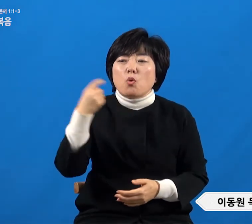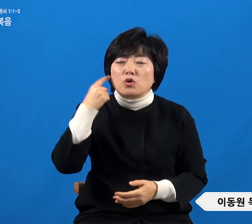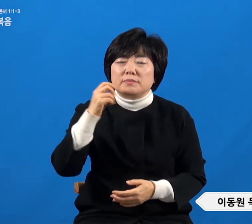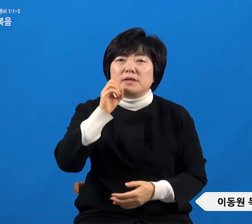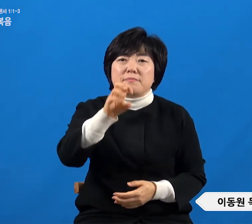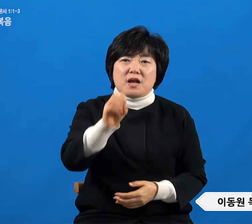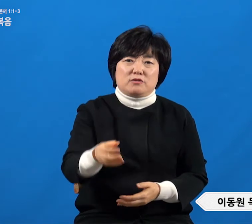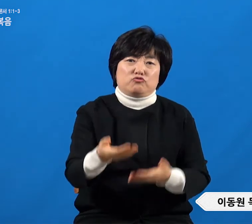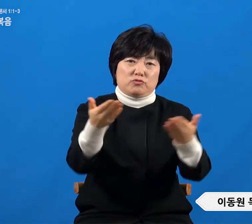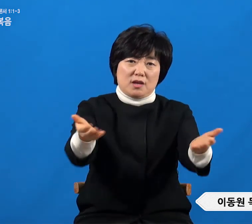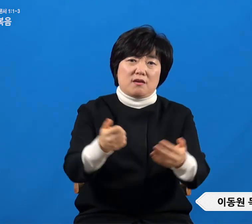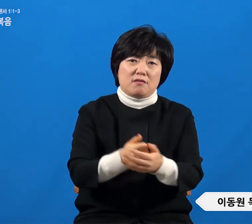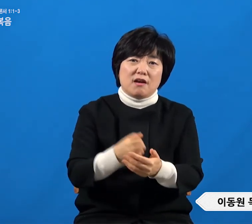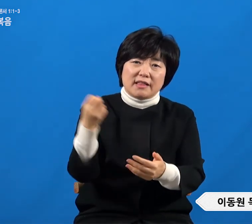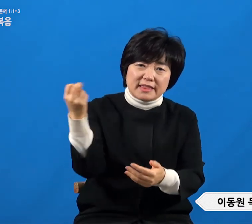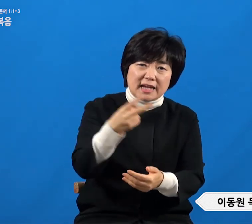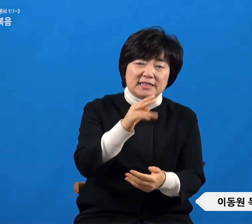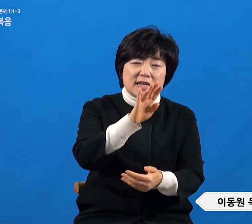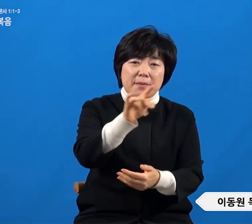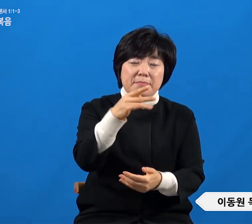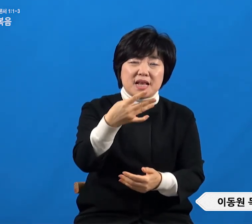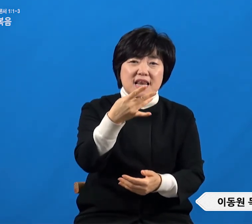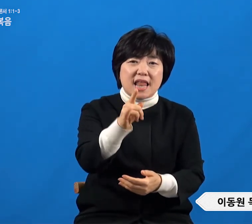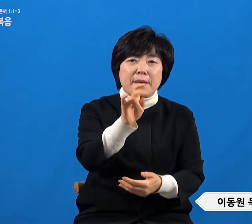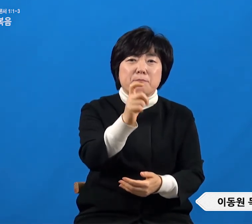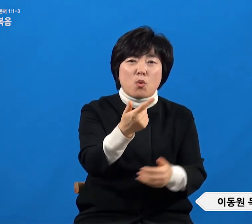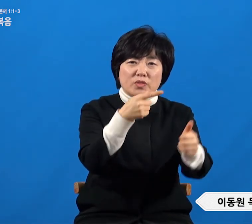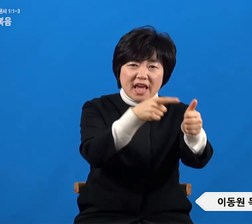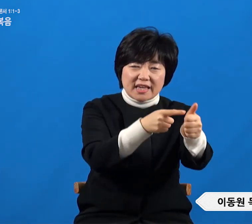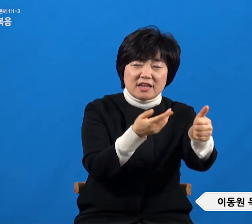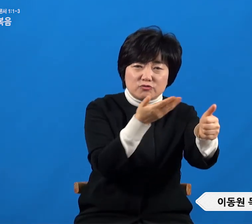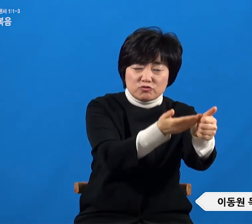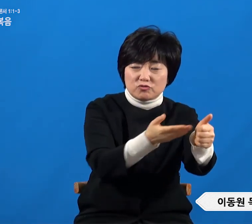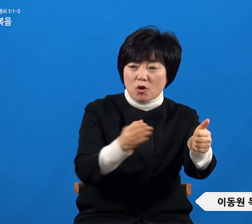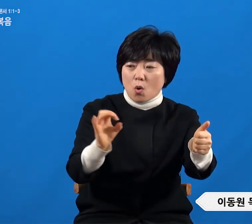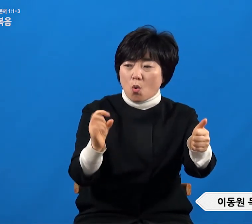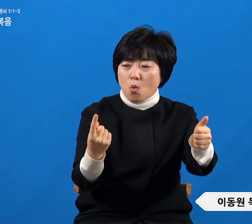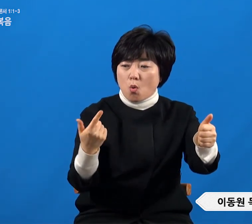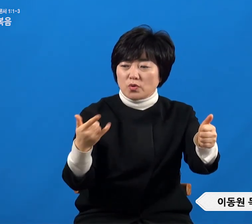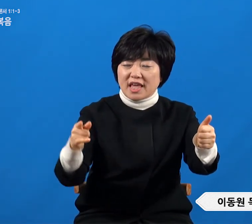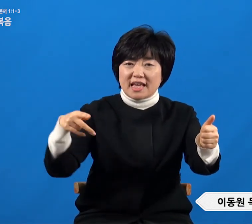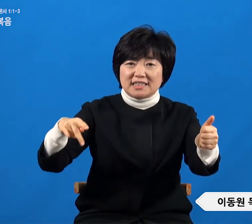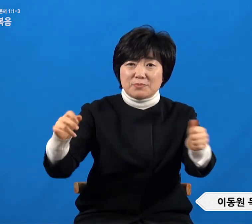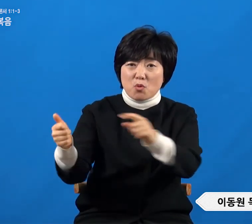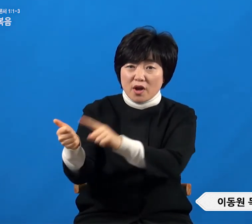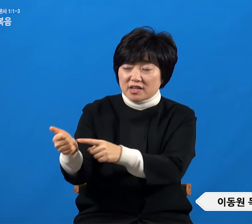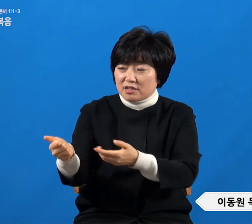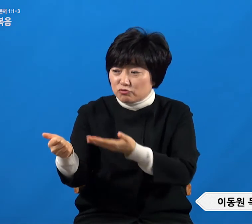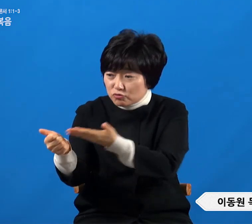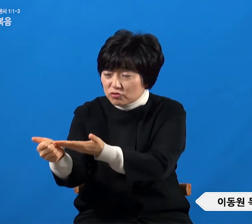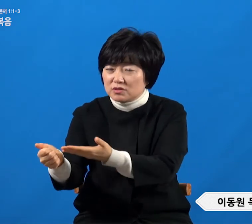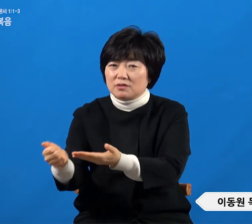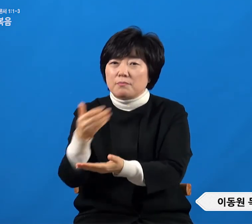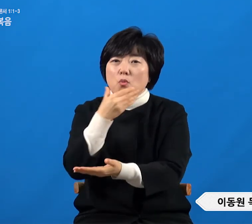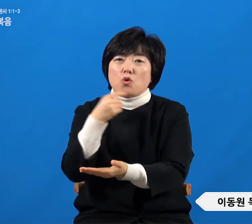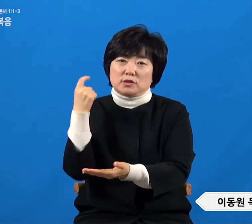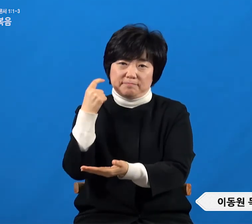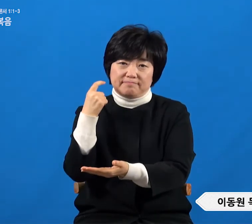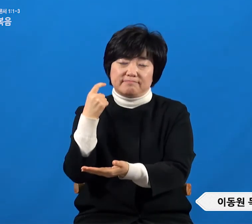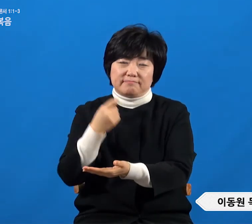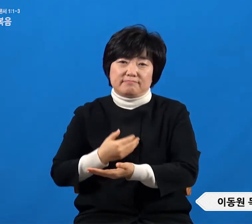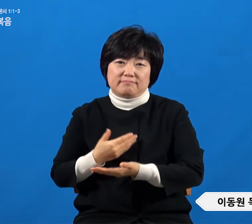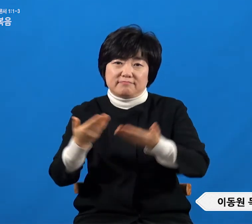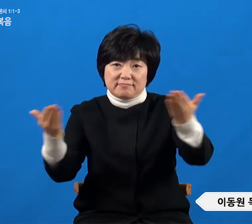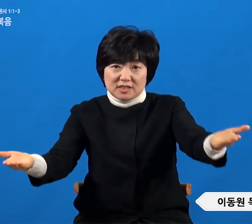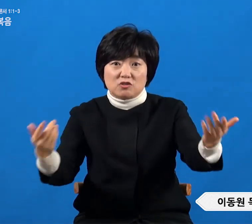복음을 들려주십시오. 필레몬에게 들려진 그 복음, 오네시모에게 들려진 그 복음을 들려주십시오. 그들이 이